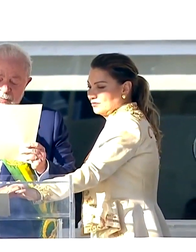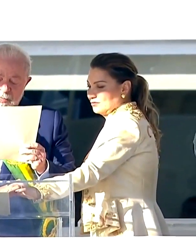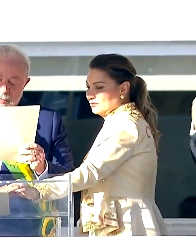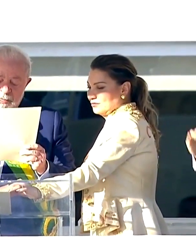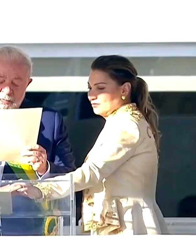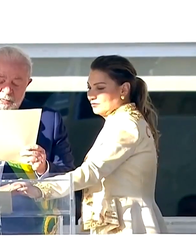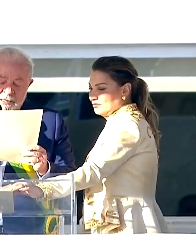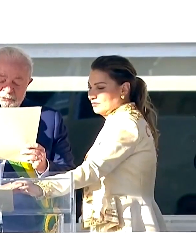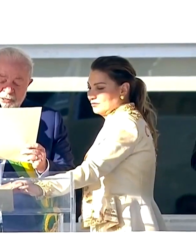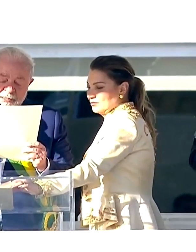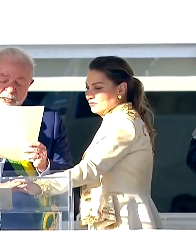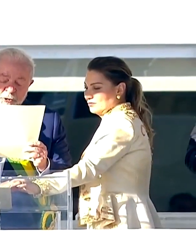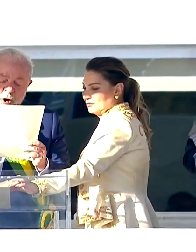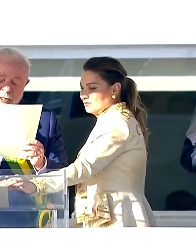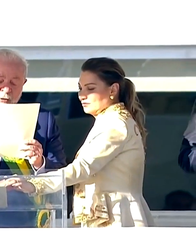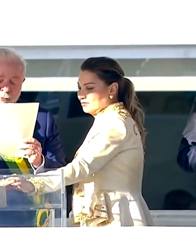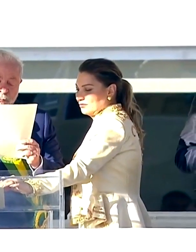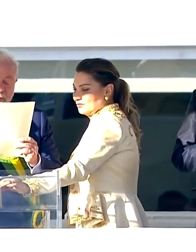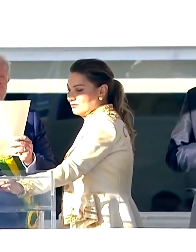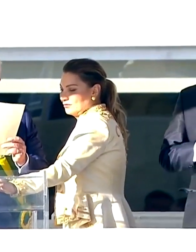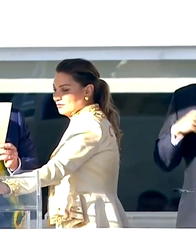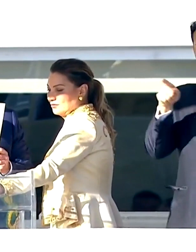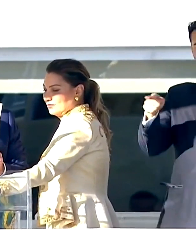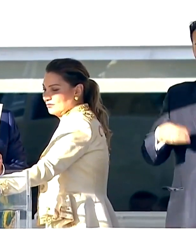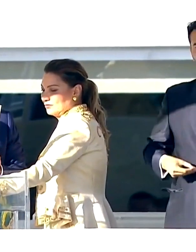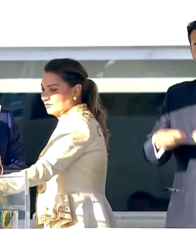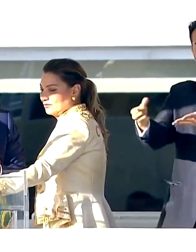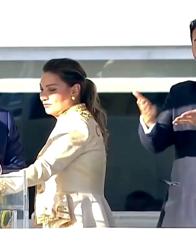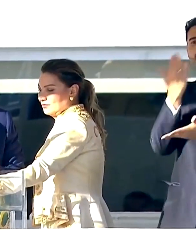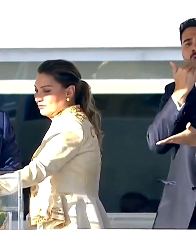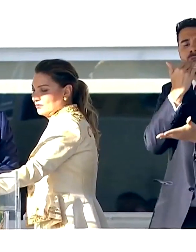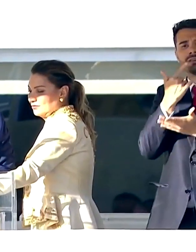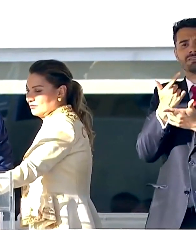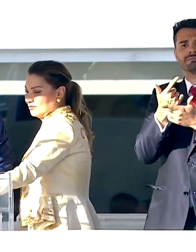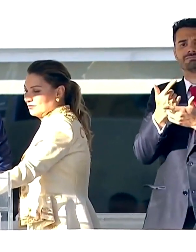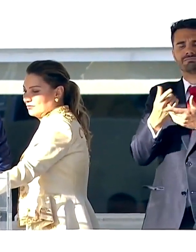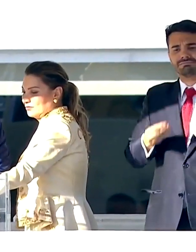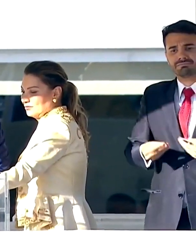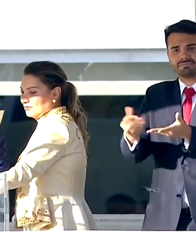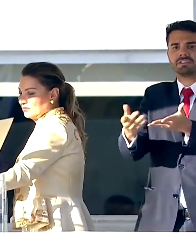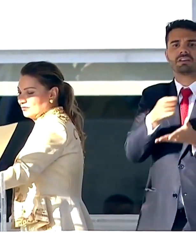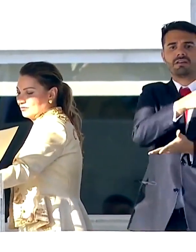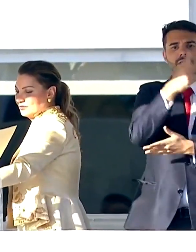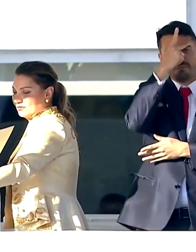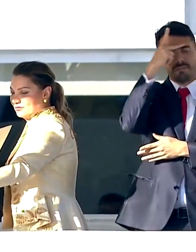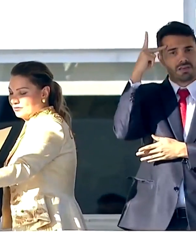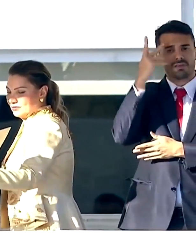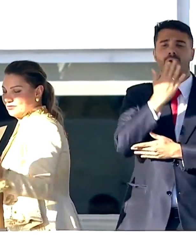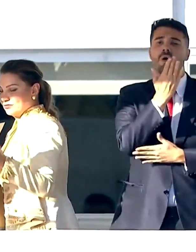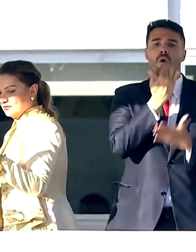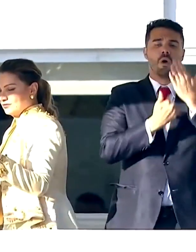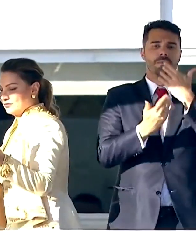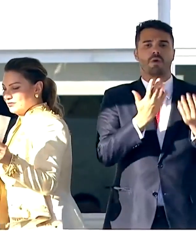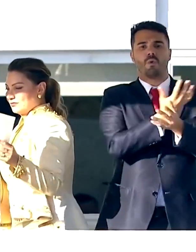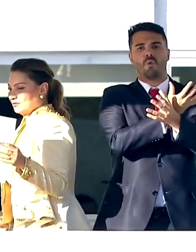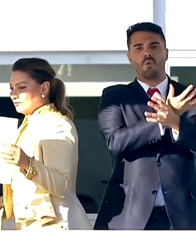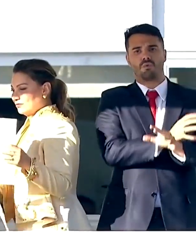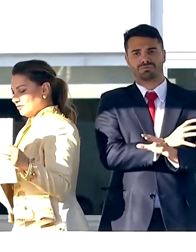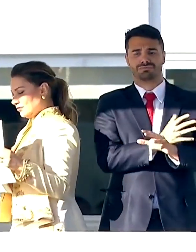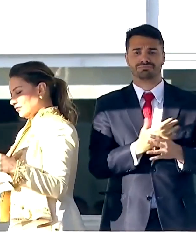desigualdade entre quem joga comida fora e quem só se alimenta das sobras.